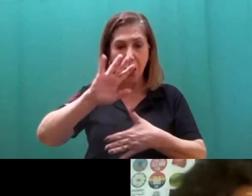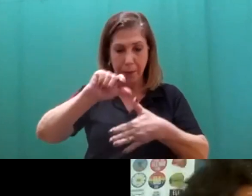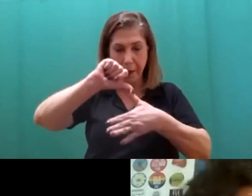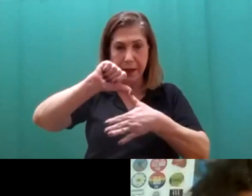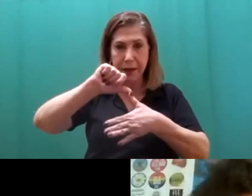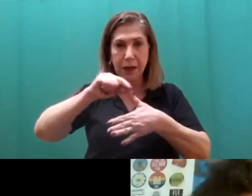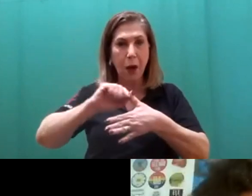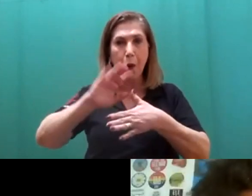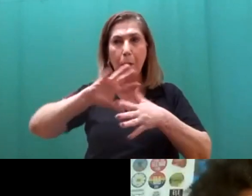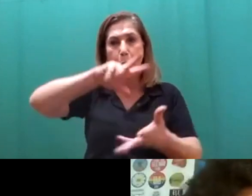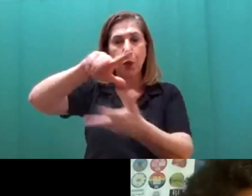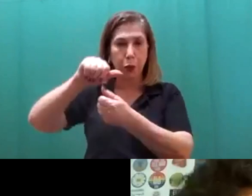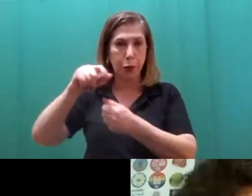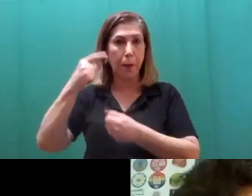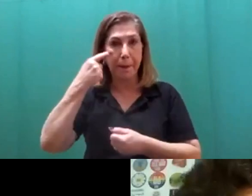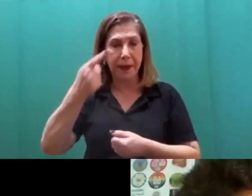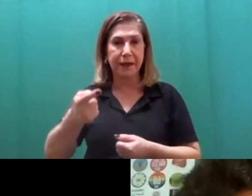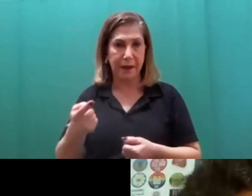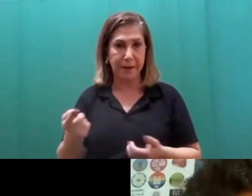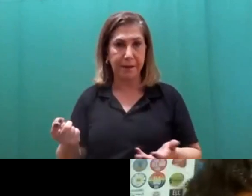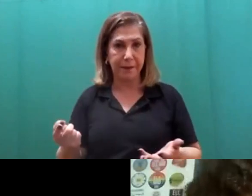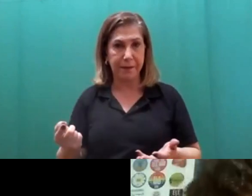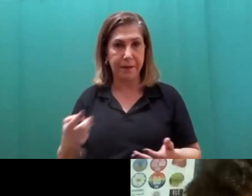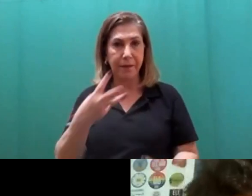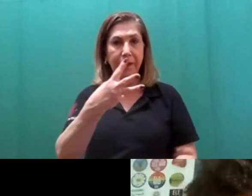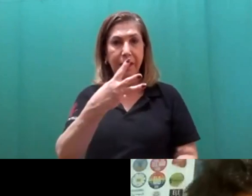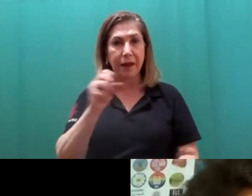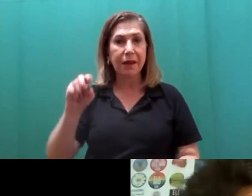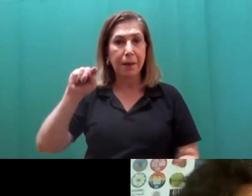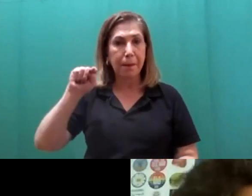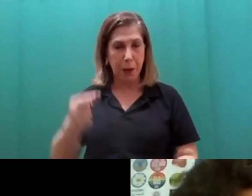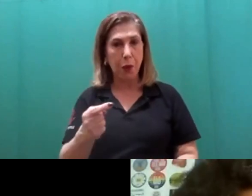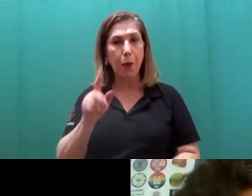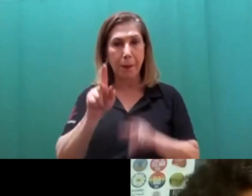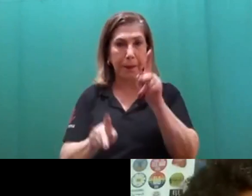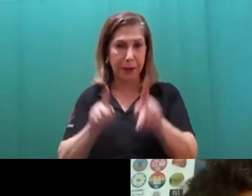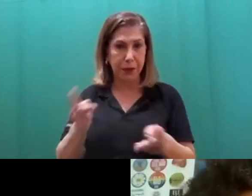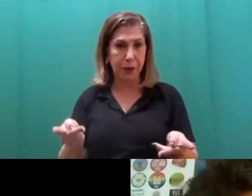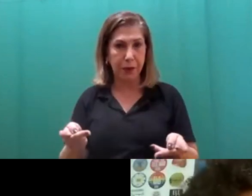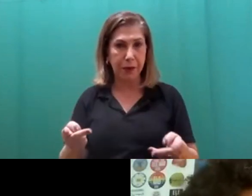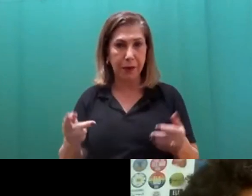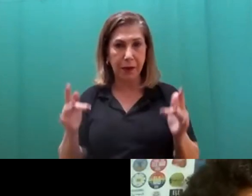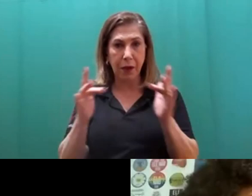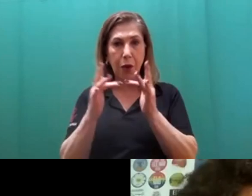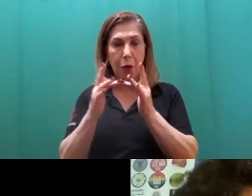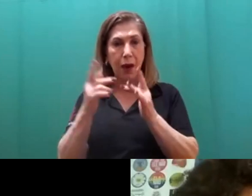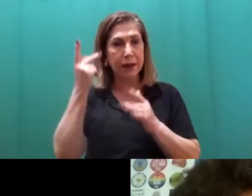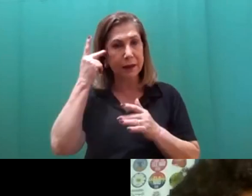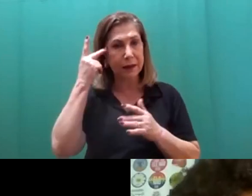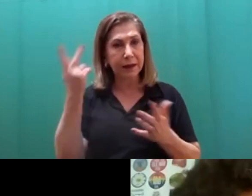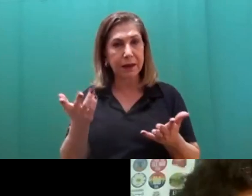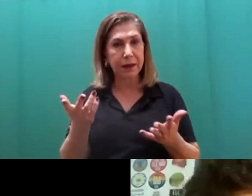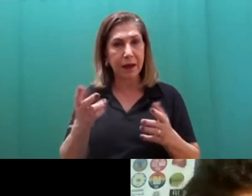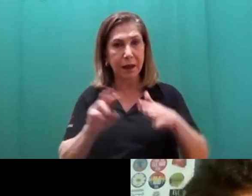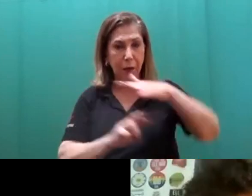urbanização, eu moro numa cidade que, pelo IBGE, tem 300 mil habitantes, mas ela é colada em São Paulo, que tem 18 milhões, ela é separada por uma